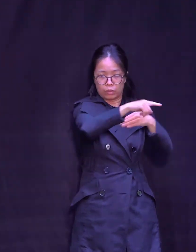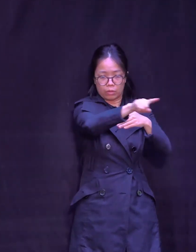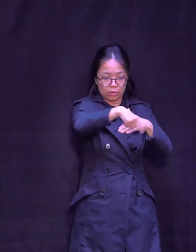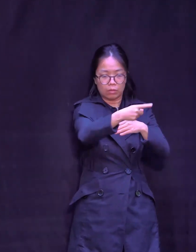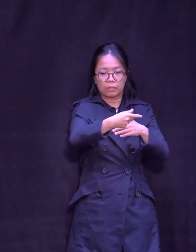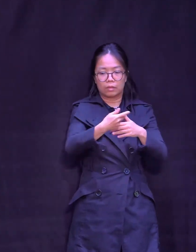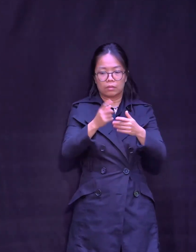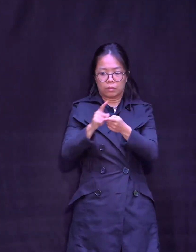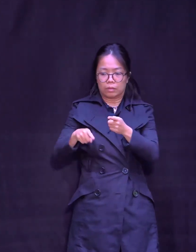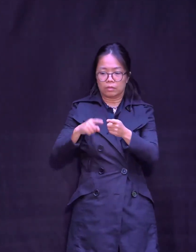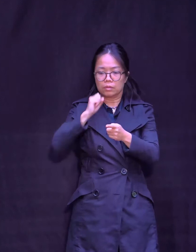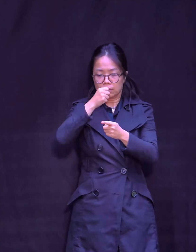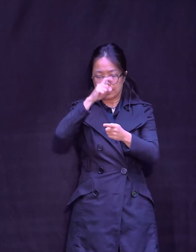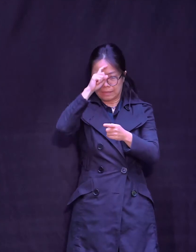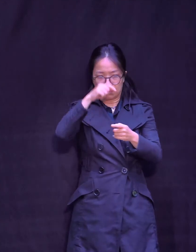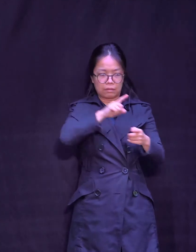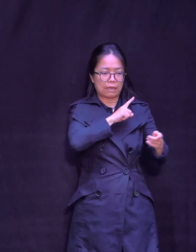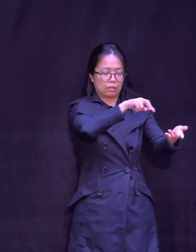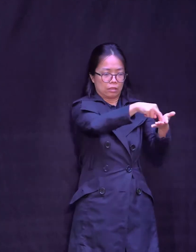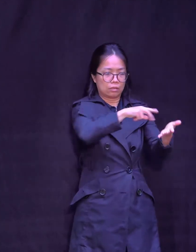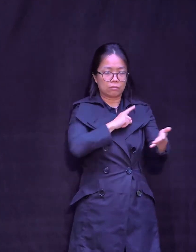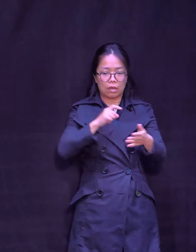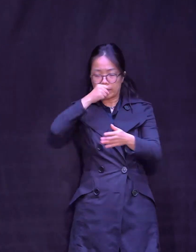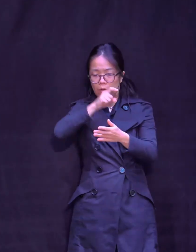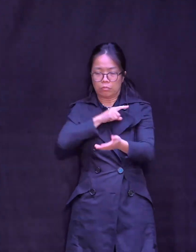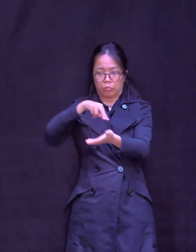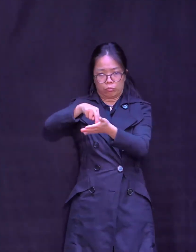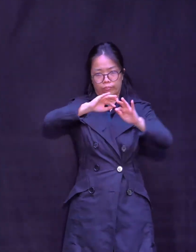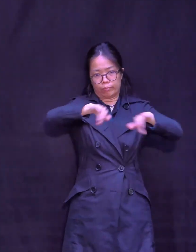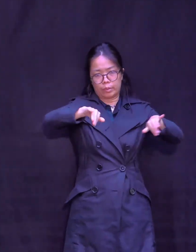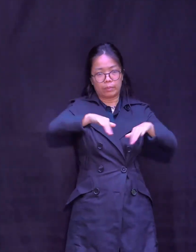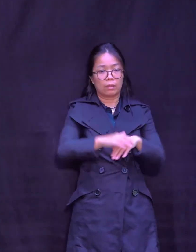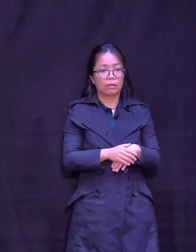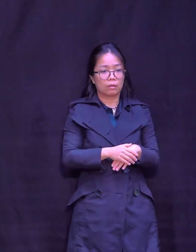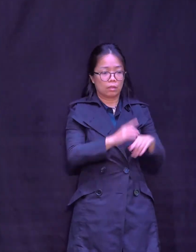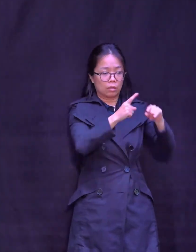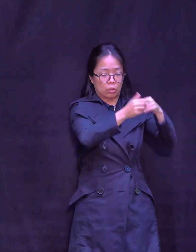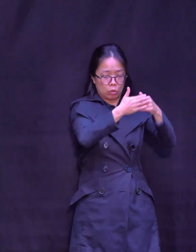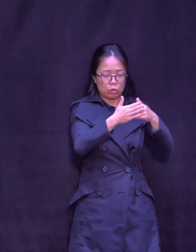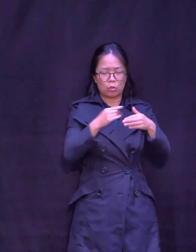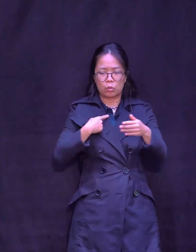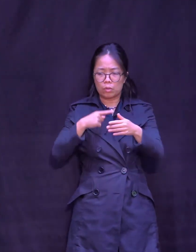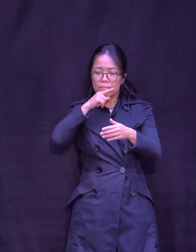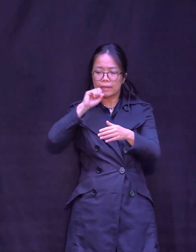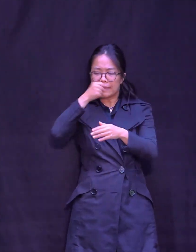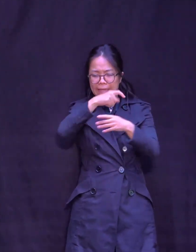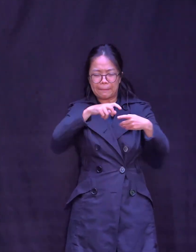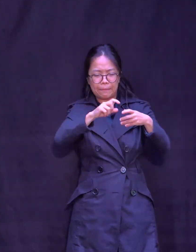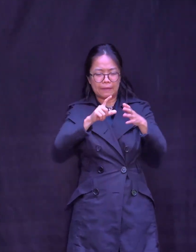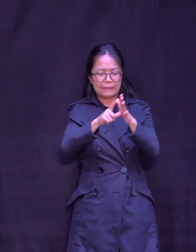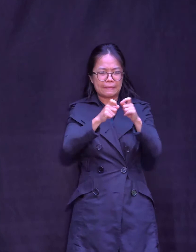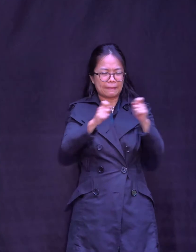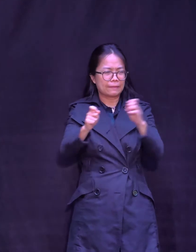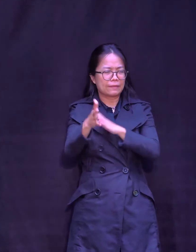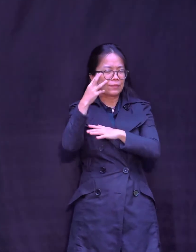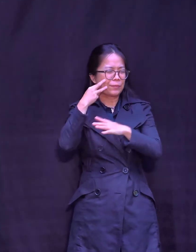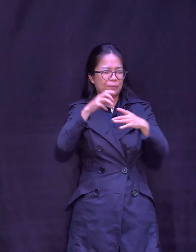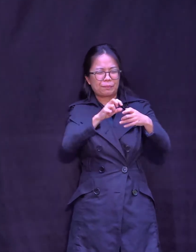让台湾独立在台湾，解决台湾和中国长期政治纠葛的必要的进